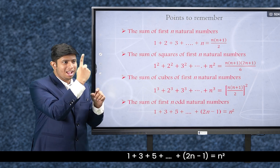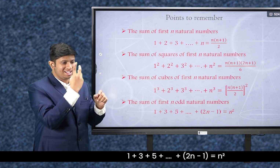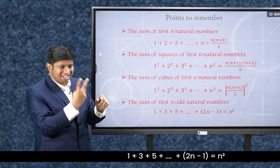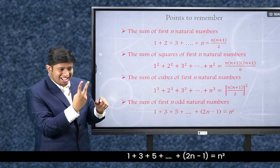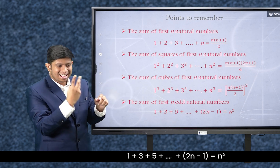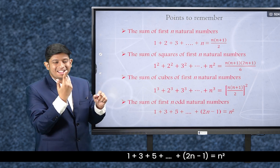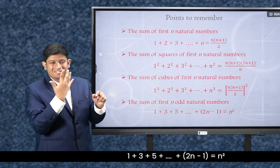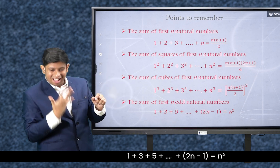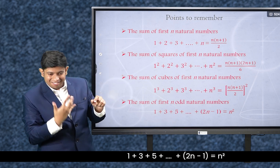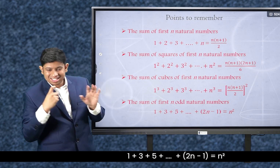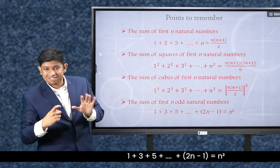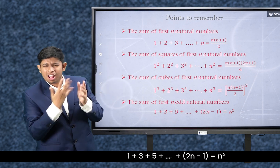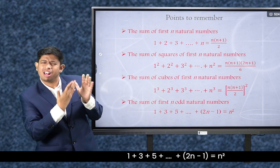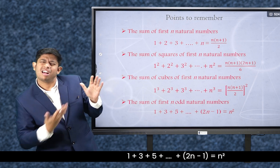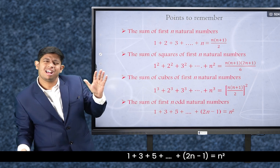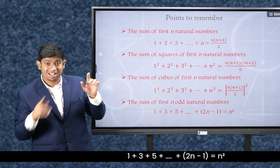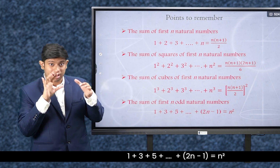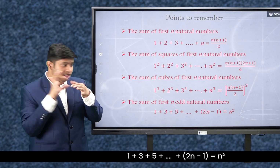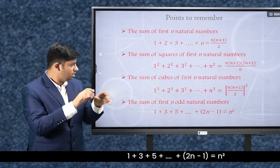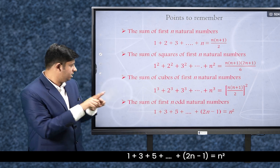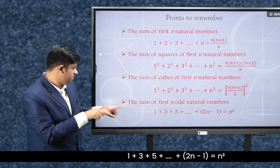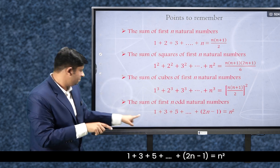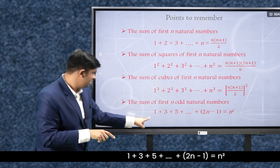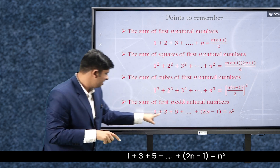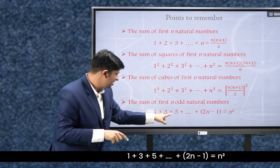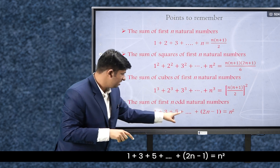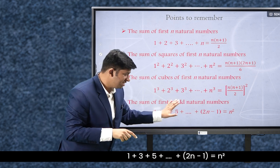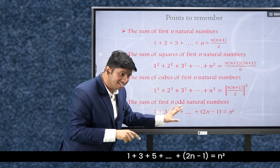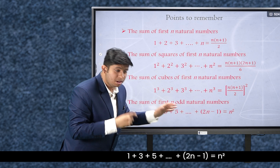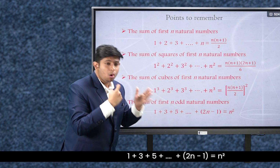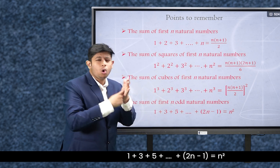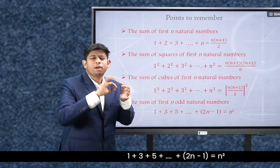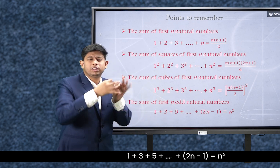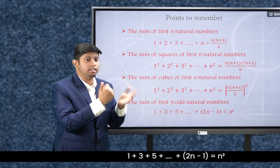ప్లస్ అండ్ సో ఆన్ ప్లస్ 2n - 1 n².